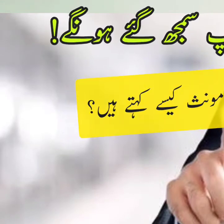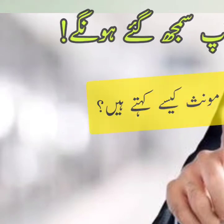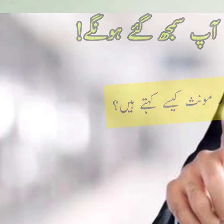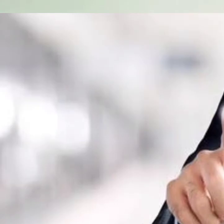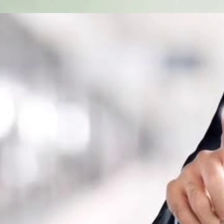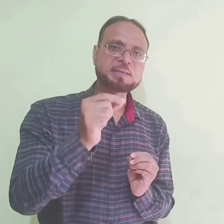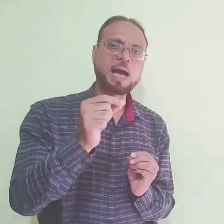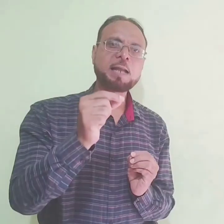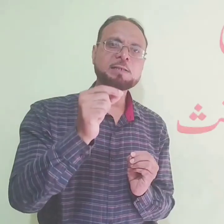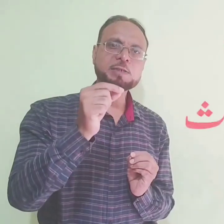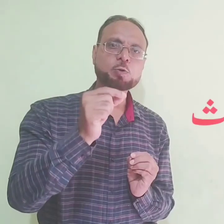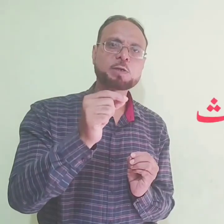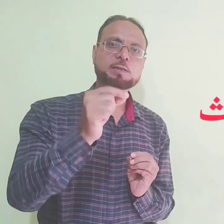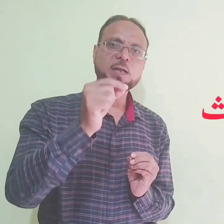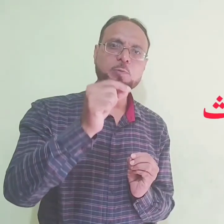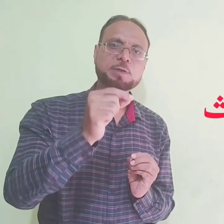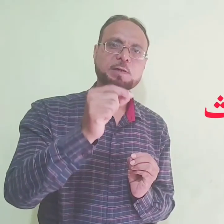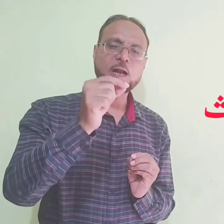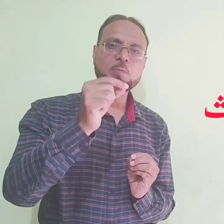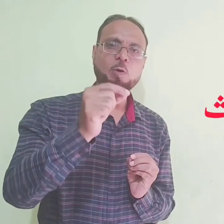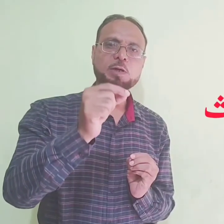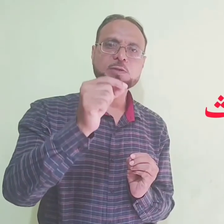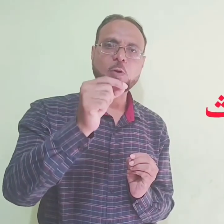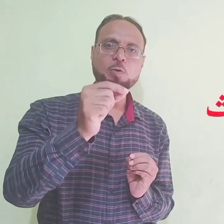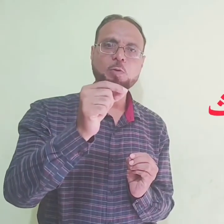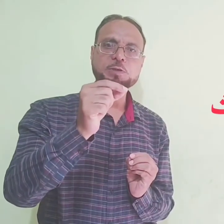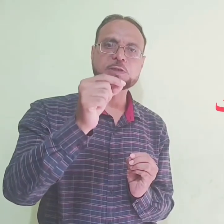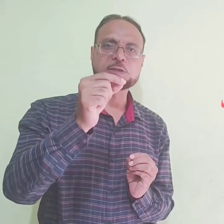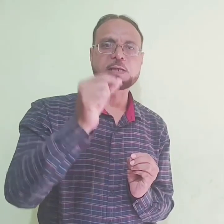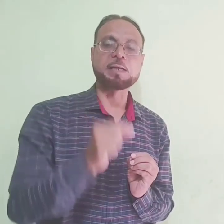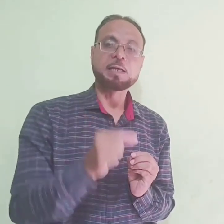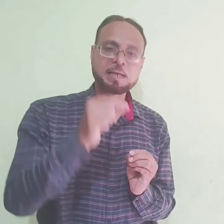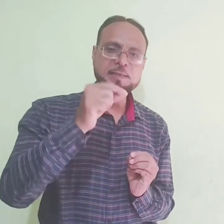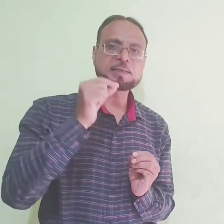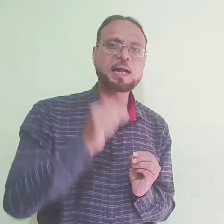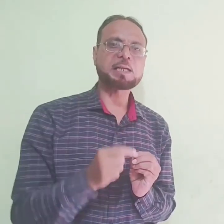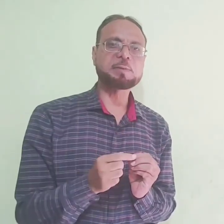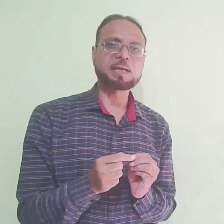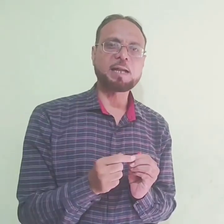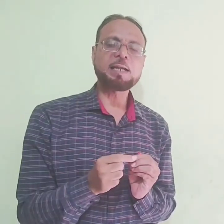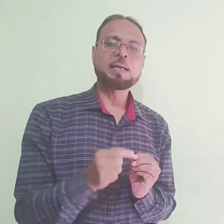और बेजान चीजों के अंदर मुज़क्कर और मौनस कौन कौन सी चीजें हैं। इसी तरह की मिसालें